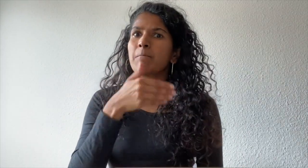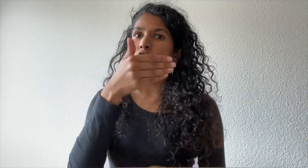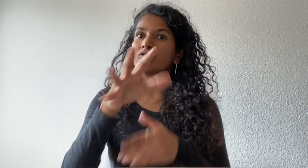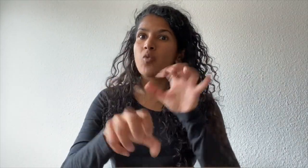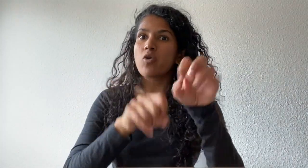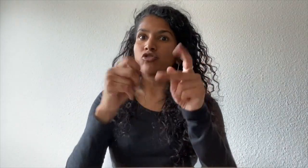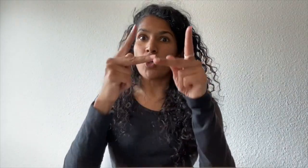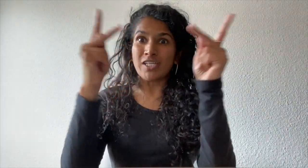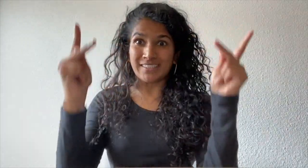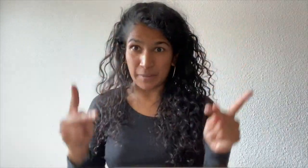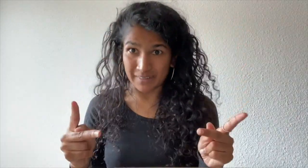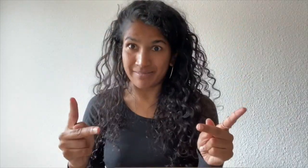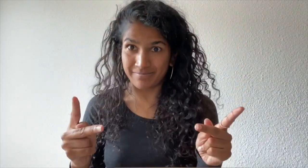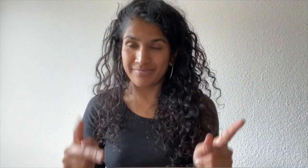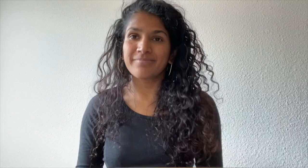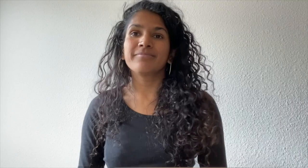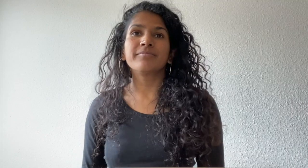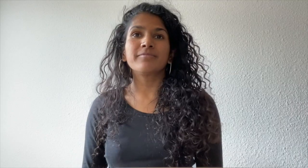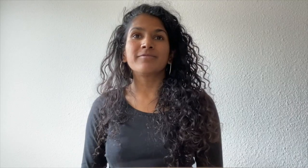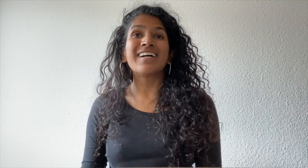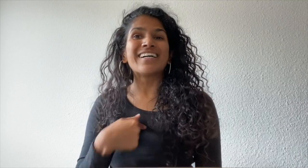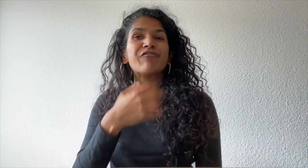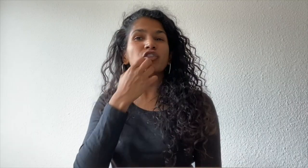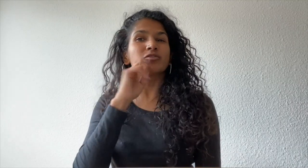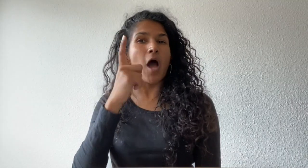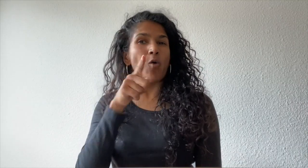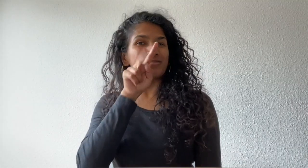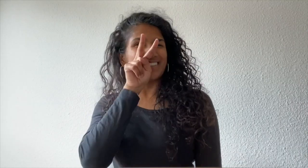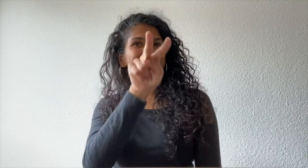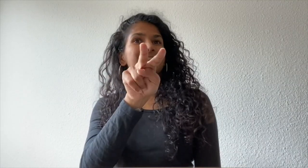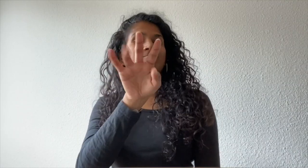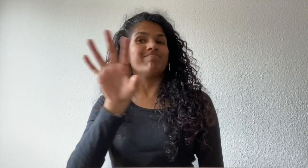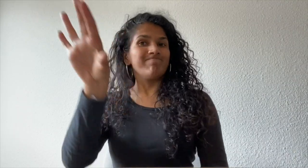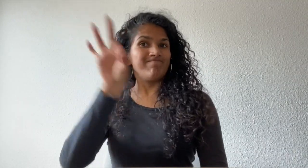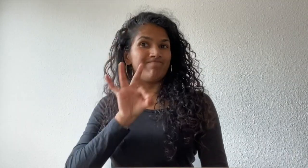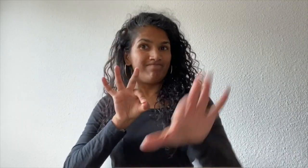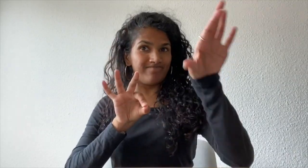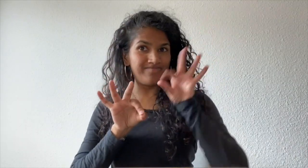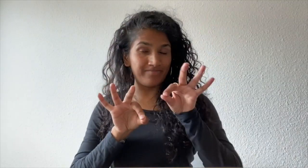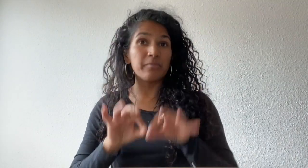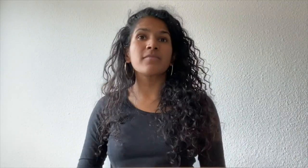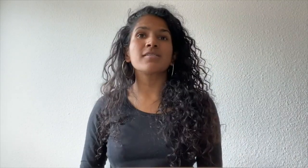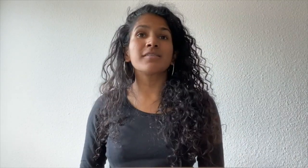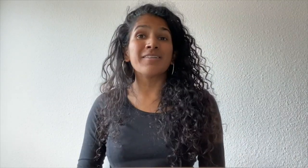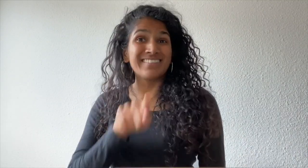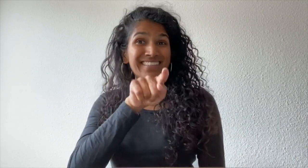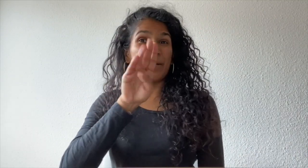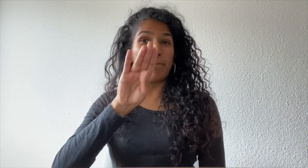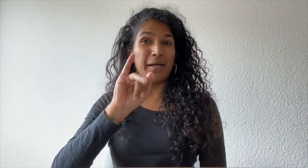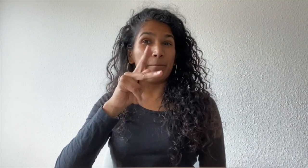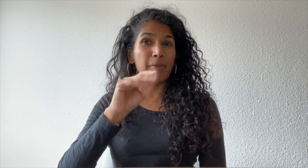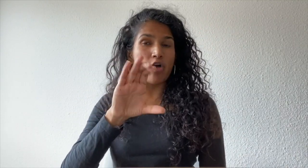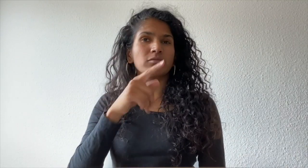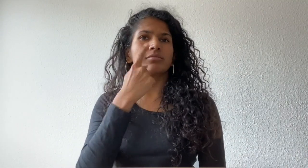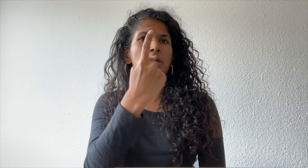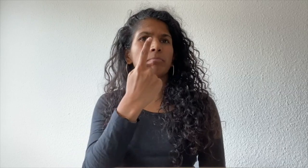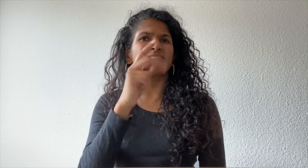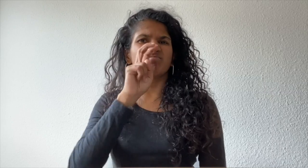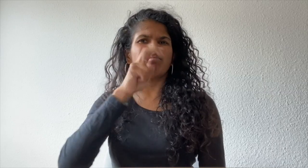Weder die eine noch die andere Person hat weiße Privilegien als postkoloniales Konzept verinnerlicht.